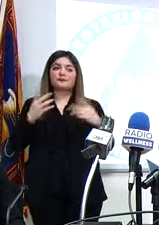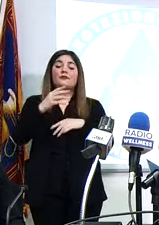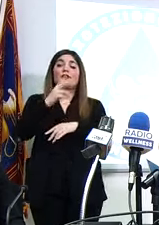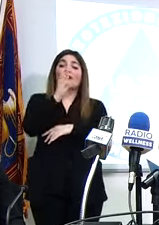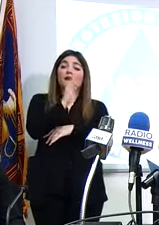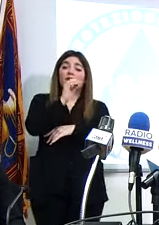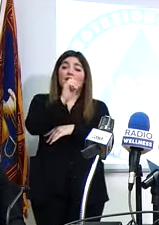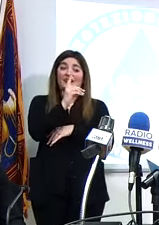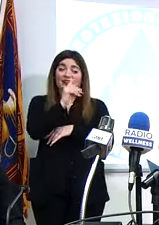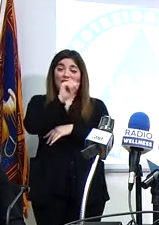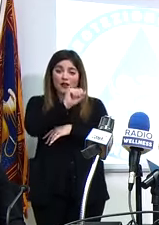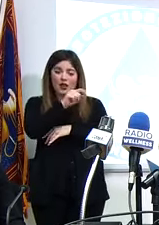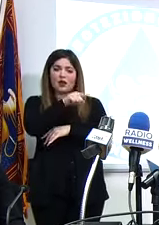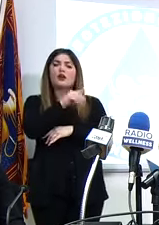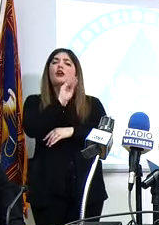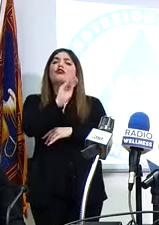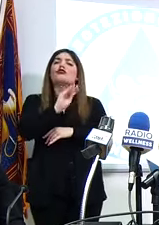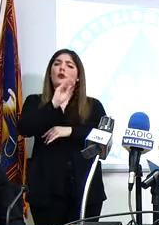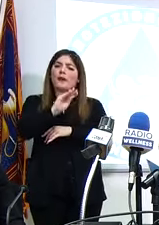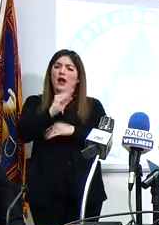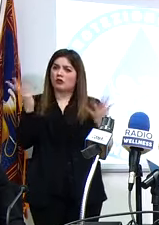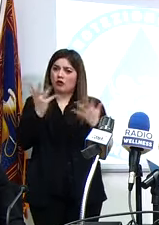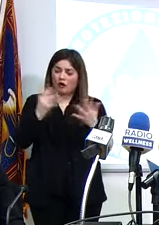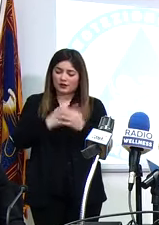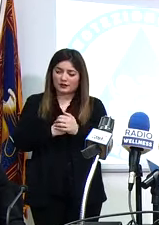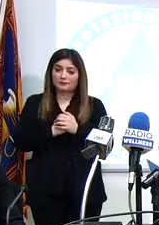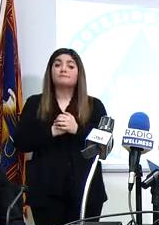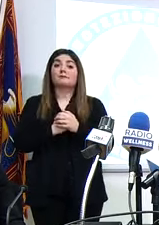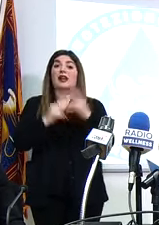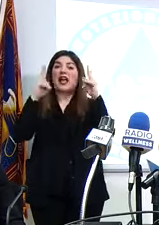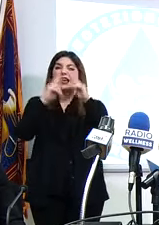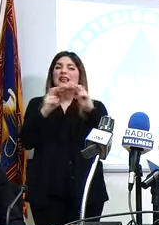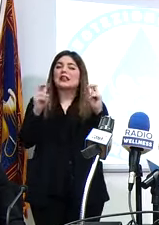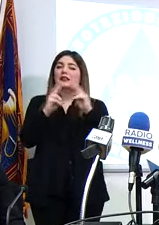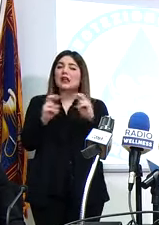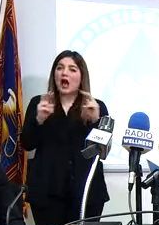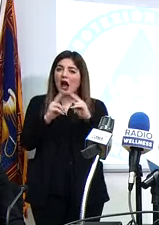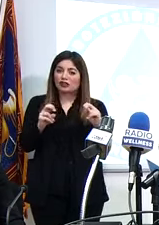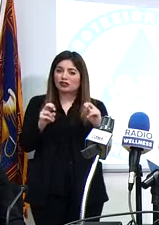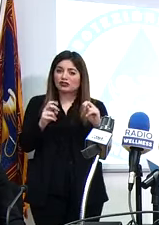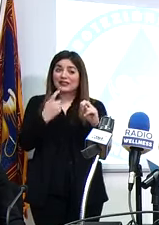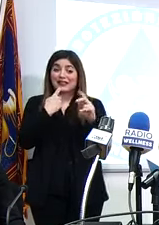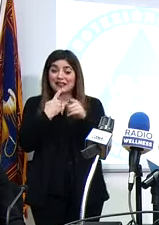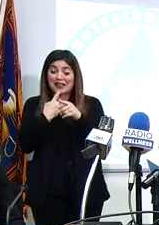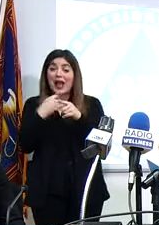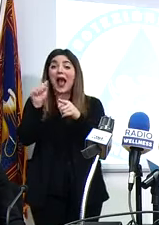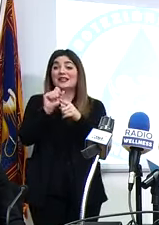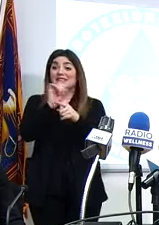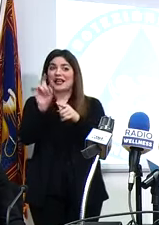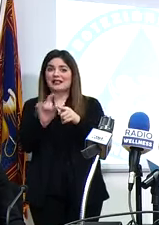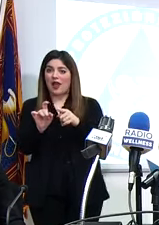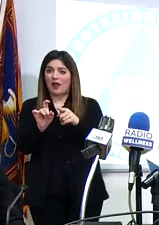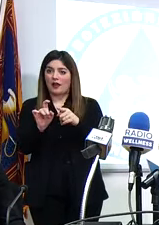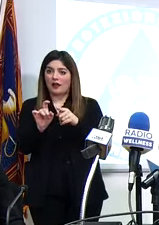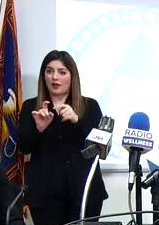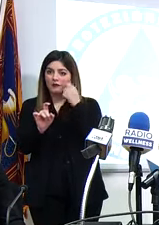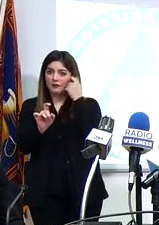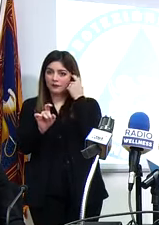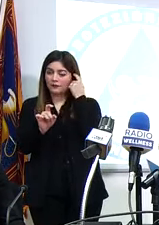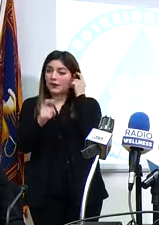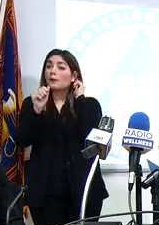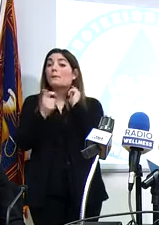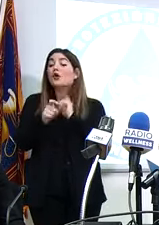chiesto? Un implemento di indagini a AstraZeneca, perché AstraZeneca aveva condotto il suo studio